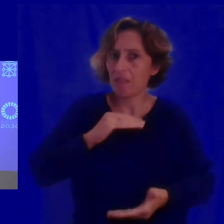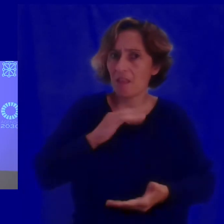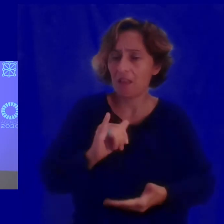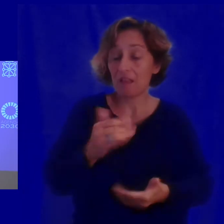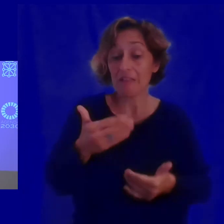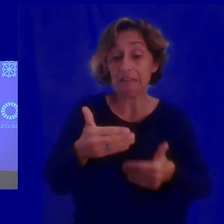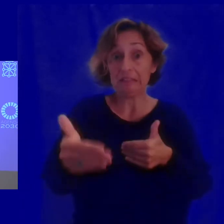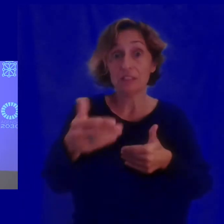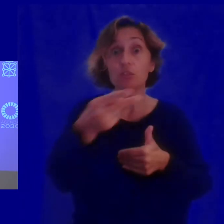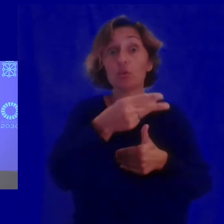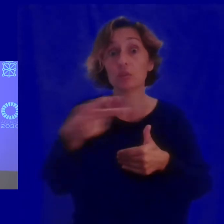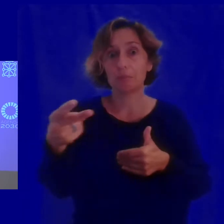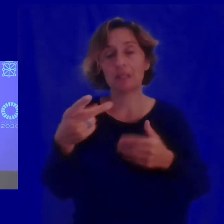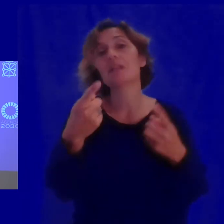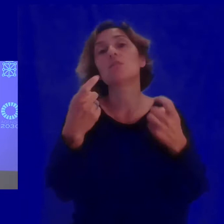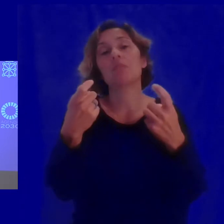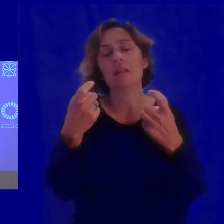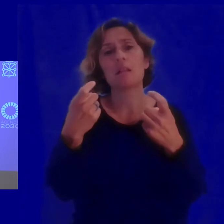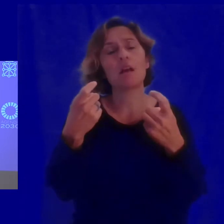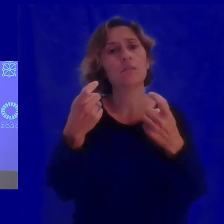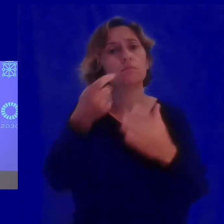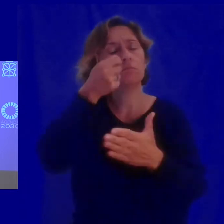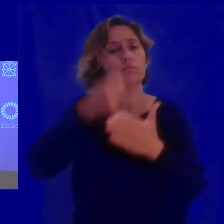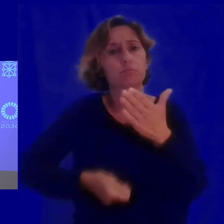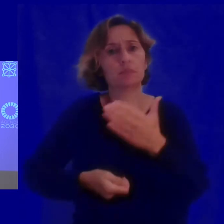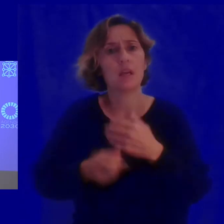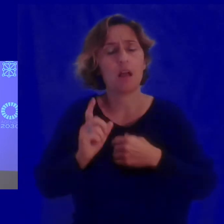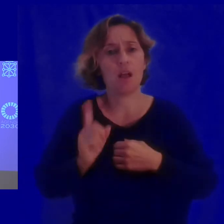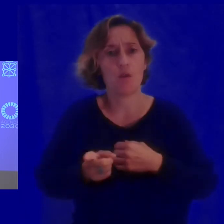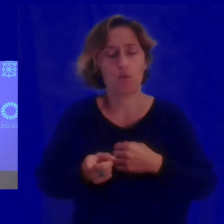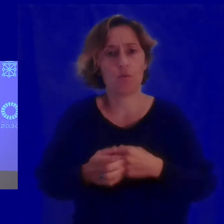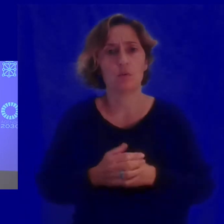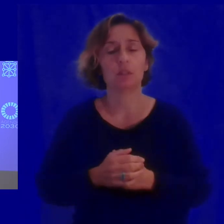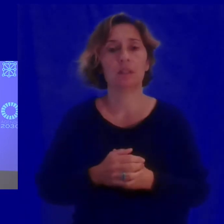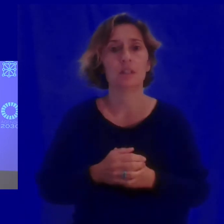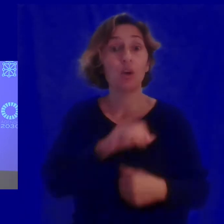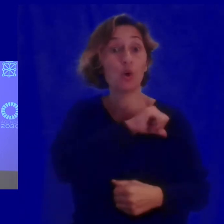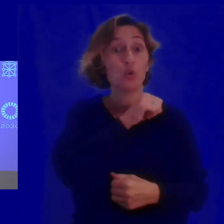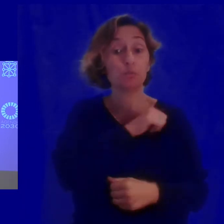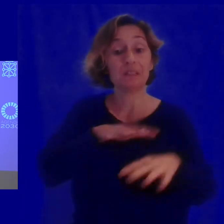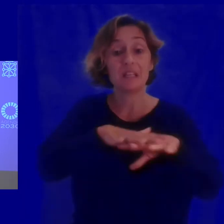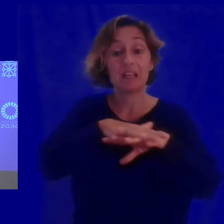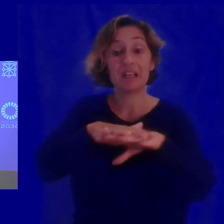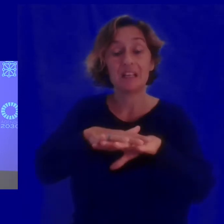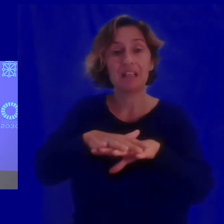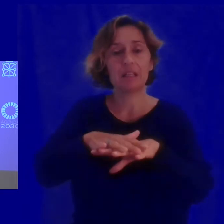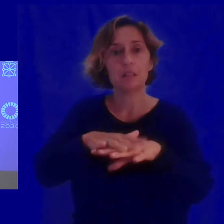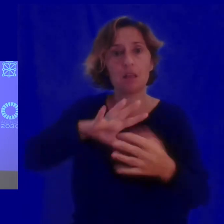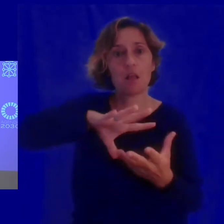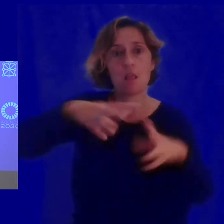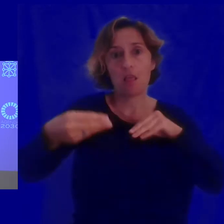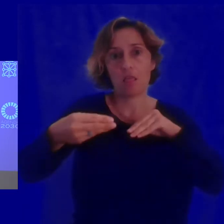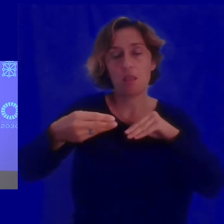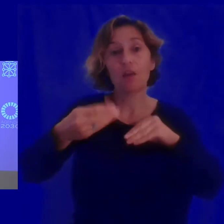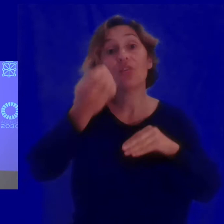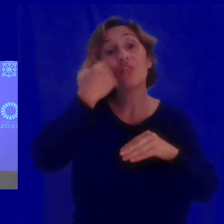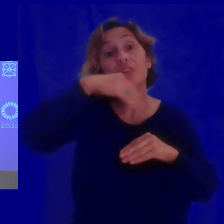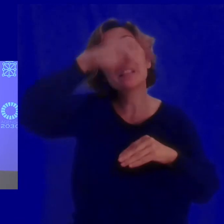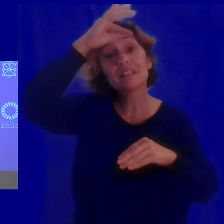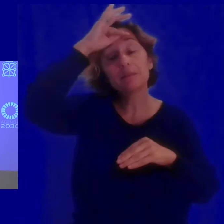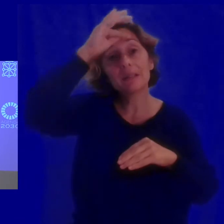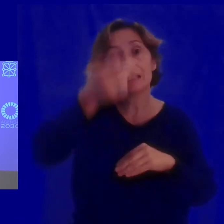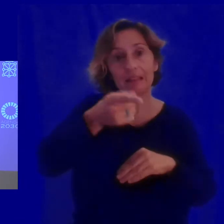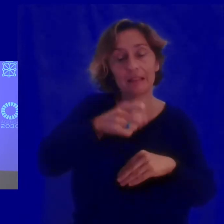hospitalario. La atención primaria ha vuelto a readaptarse no solo con los fines de semana, que quizás, dada